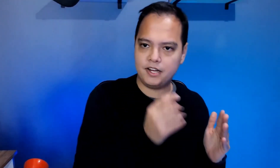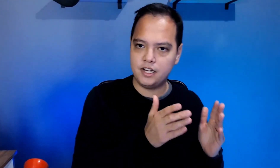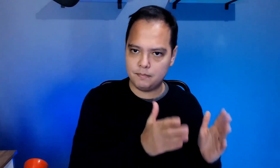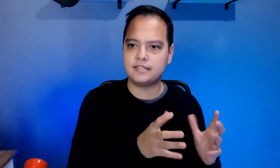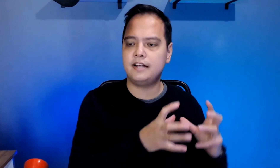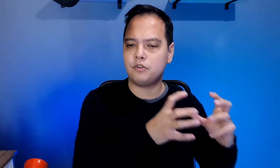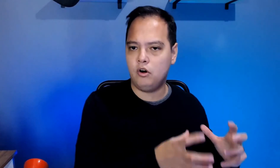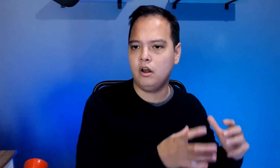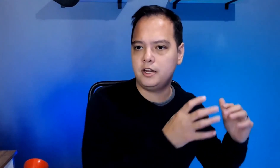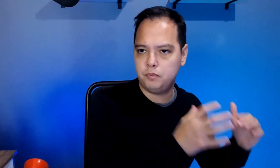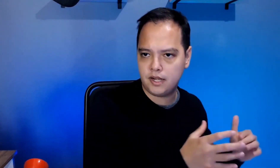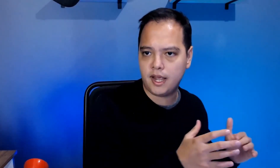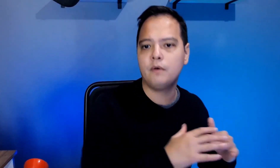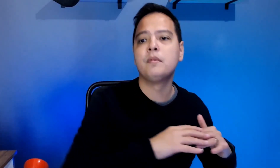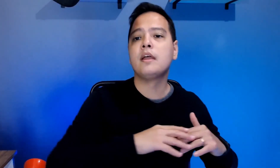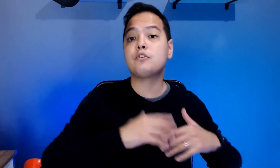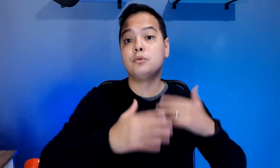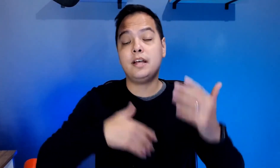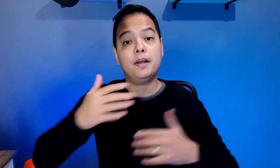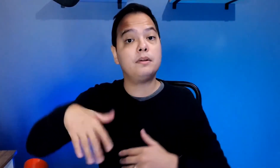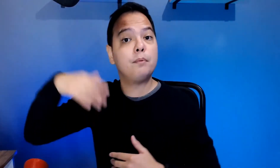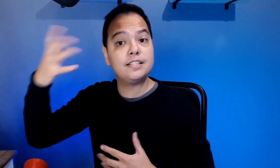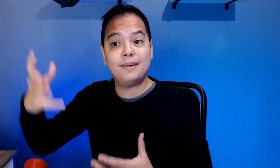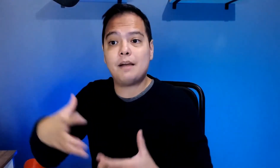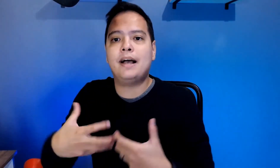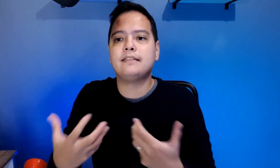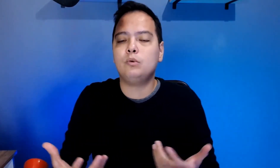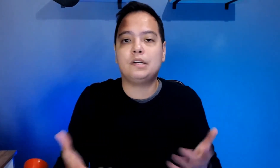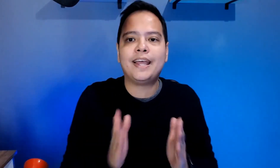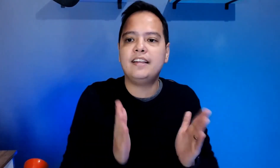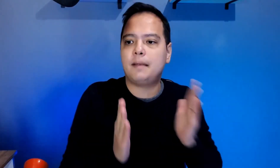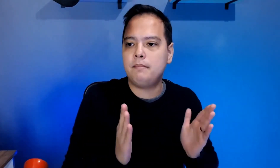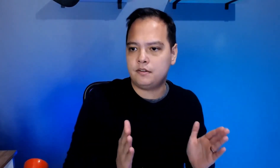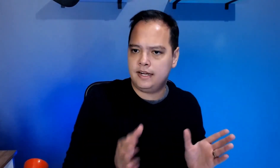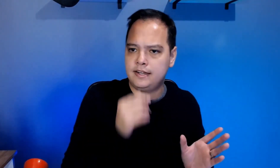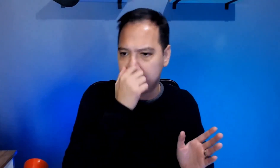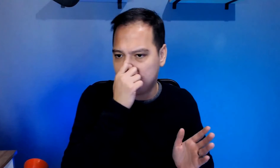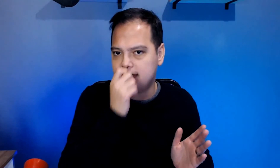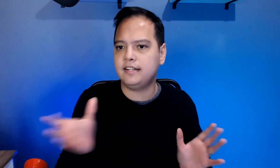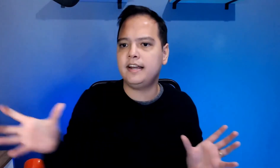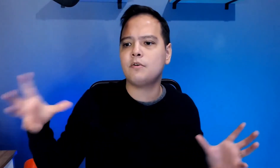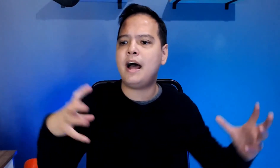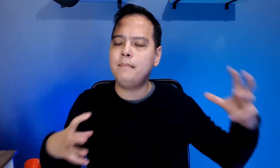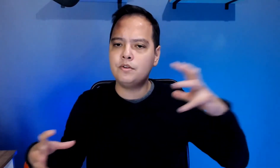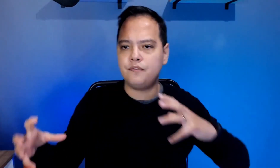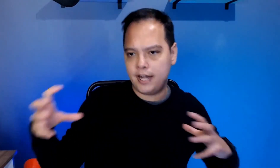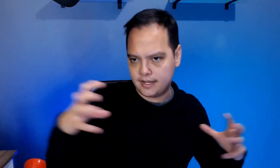Libras na escola, desde pequeno, e o surdo que aprendeu depois, de maneira mais natural. Não é que ele sabe menos, tá, gente? Só para vocês entenderem que são caminhos diferentes.